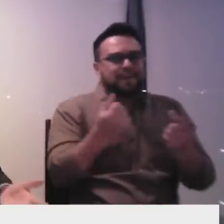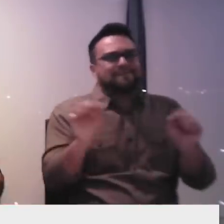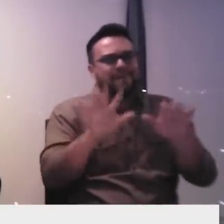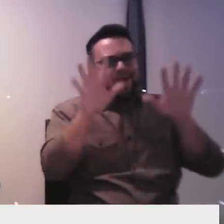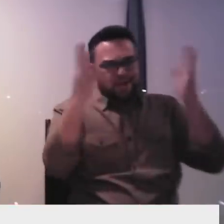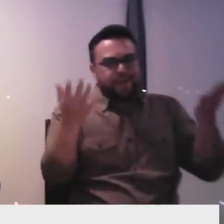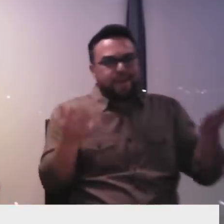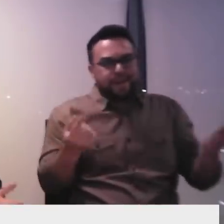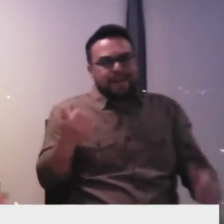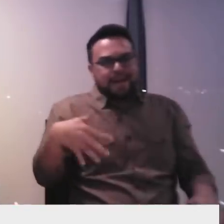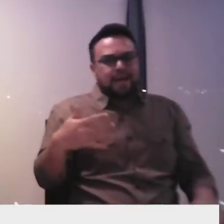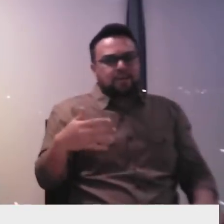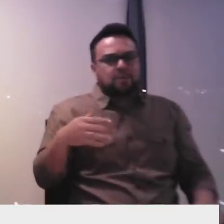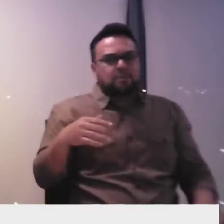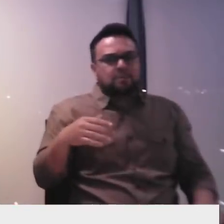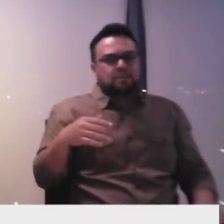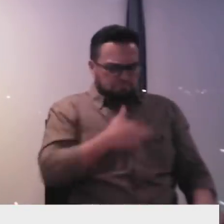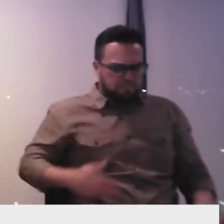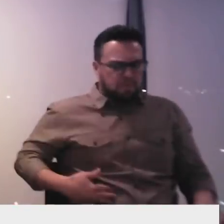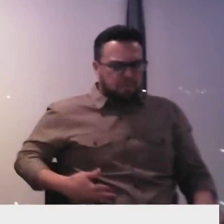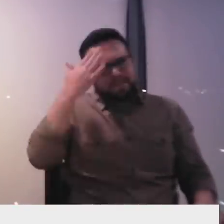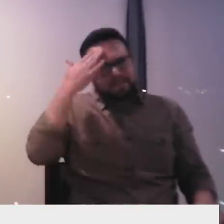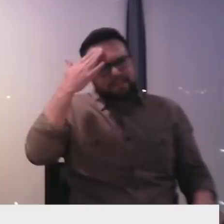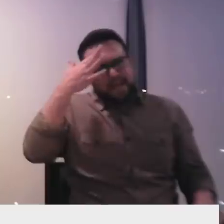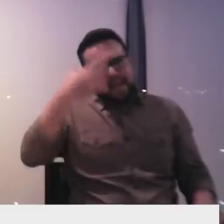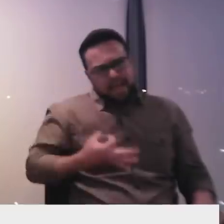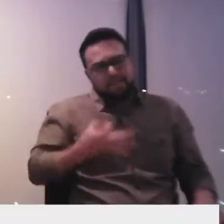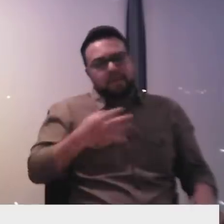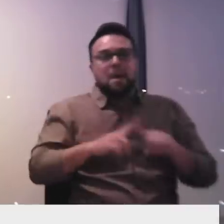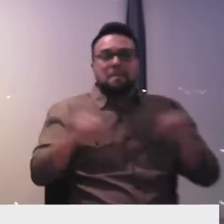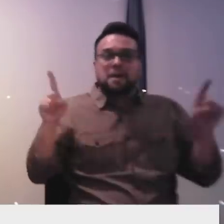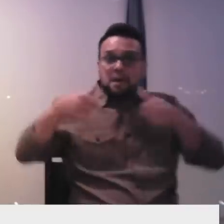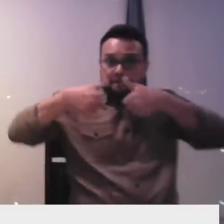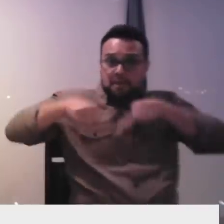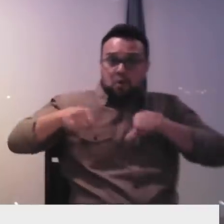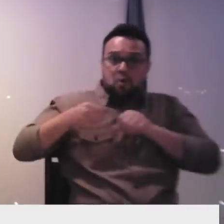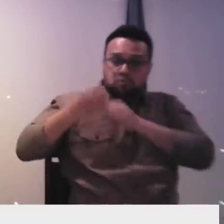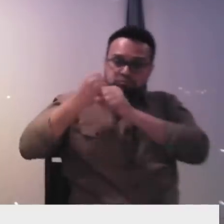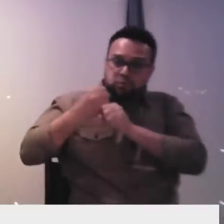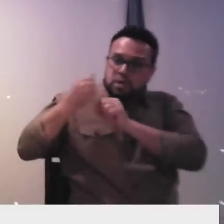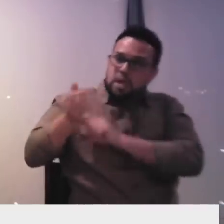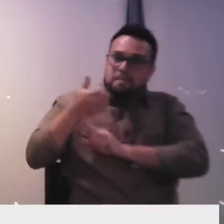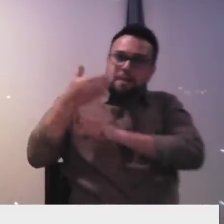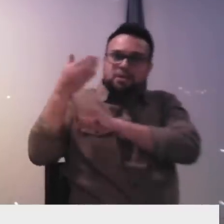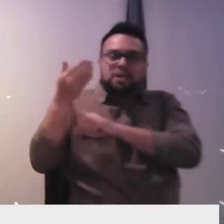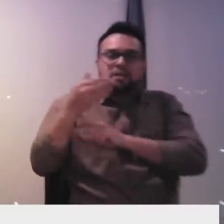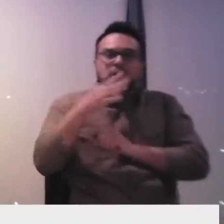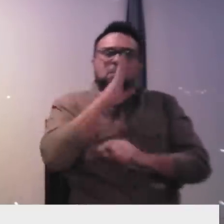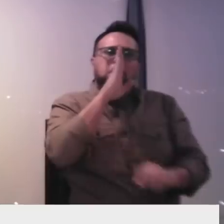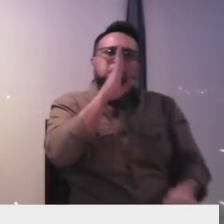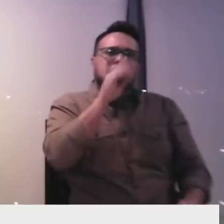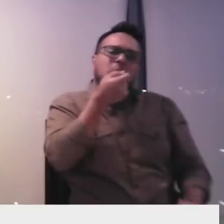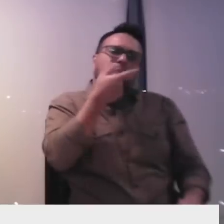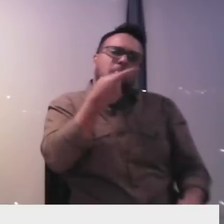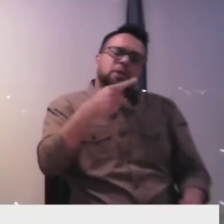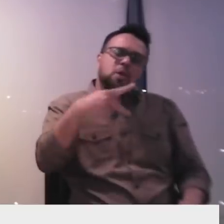tem consciência. Pergunte para ele, o senhor ficou na embaixada quietinho, tomando paracetamol,